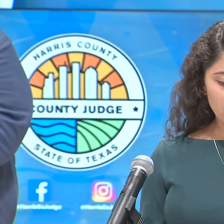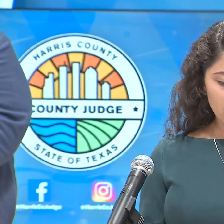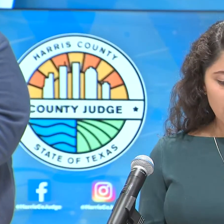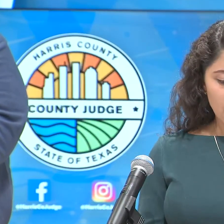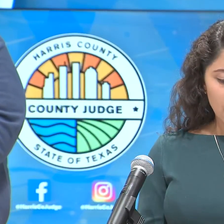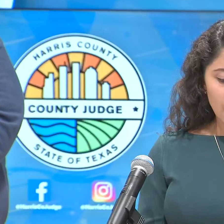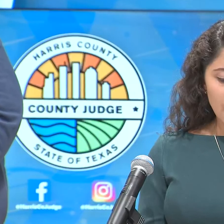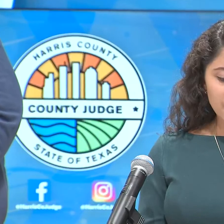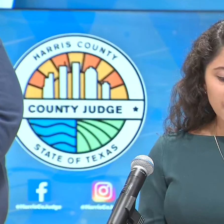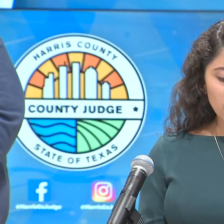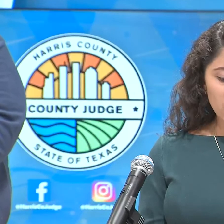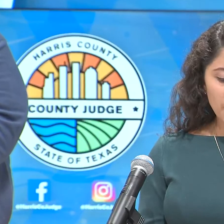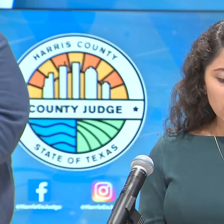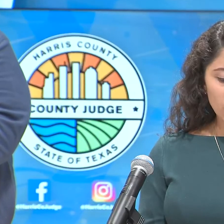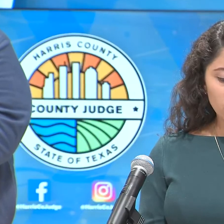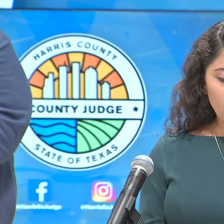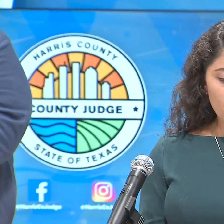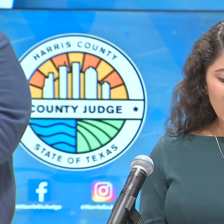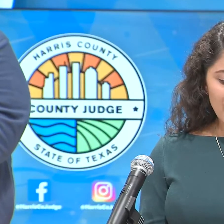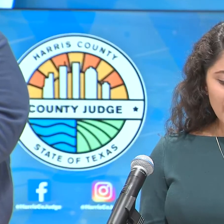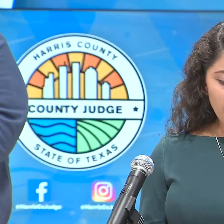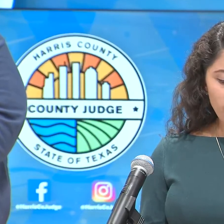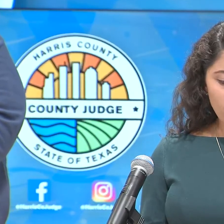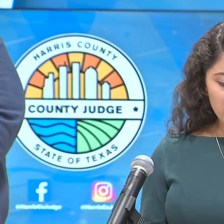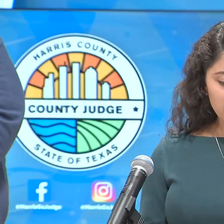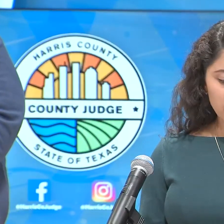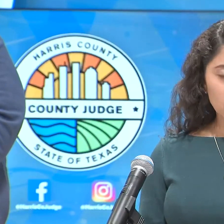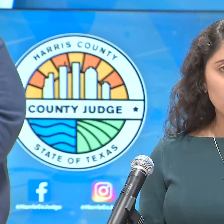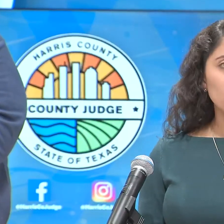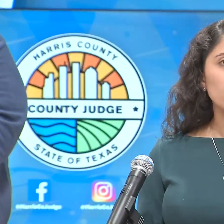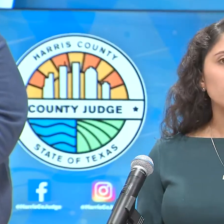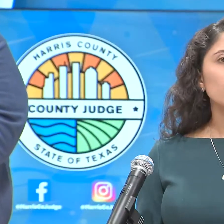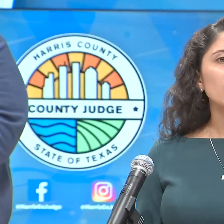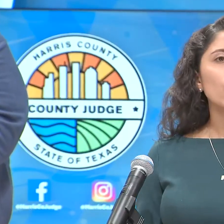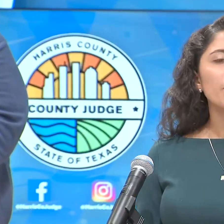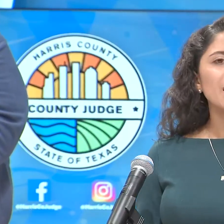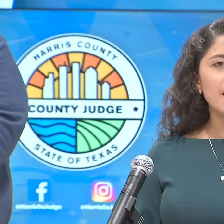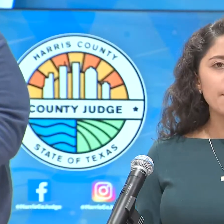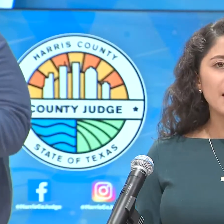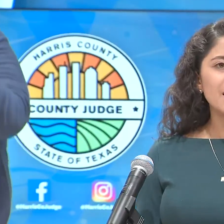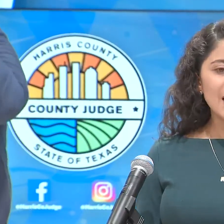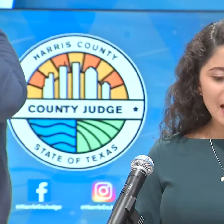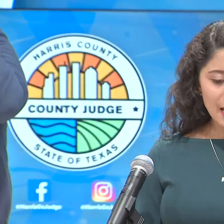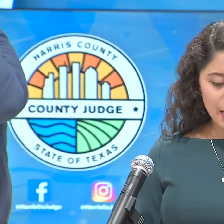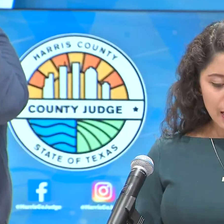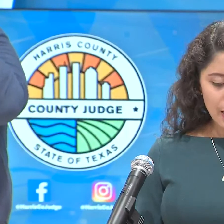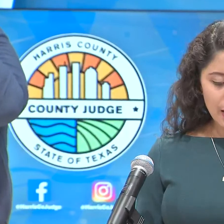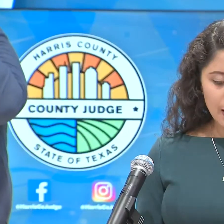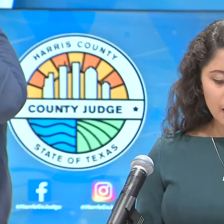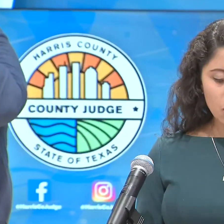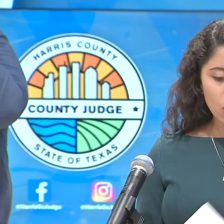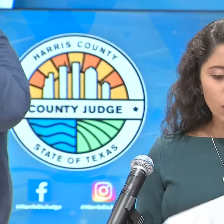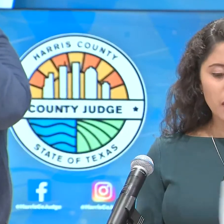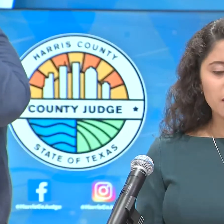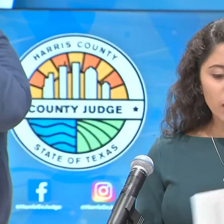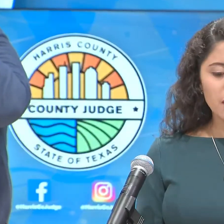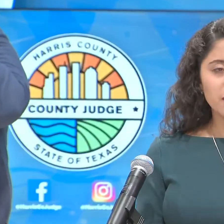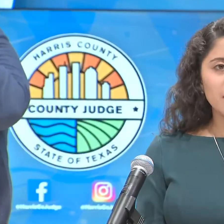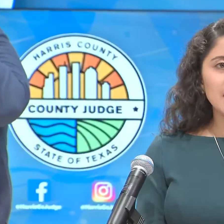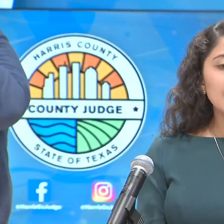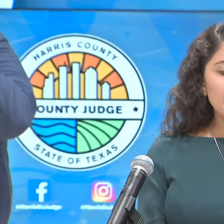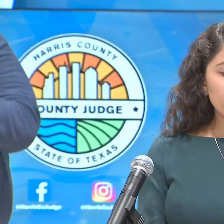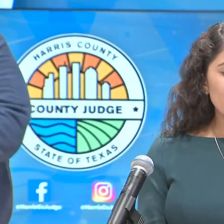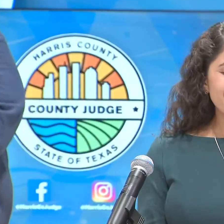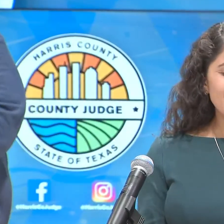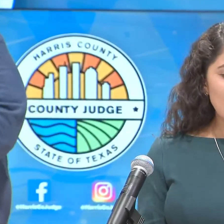usted. Estamos llamando esto una helada fuerte, no es una tormenta invernal, no